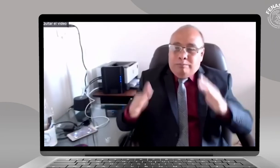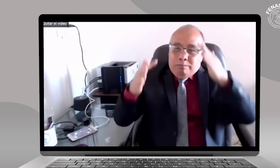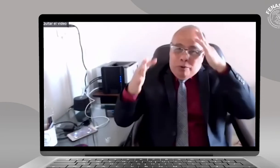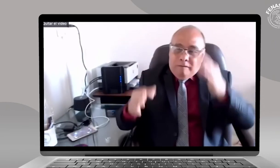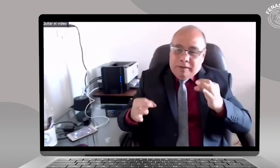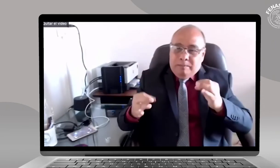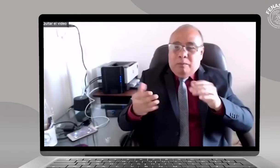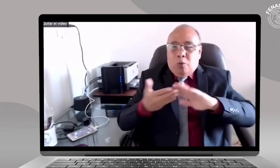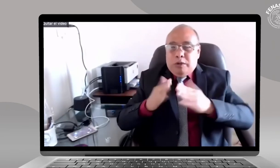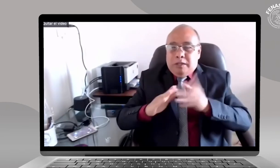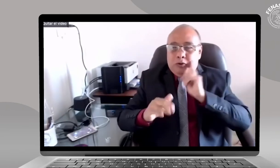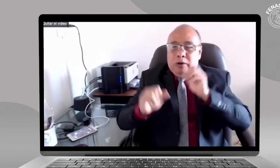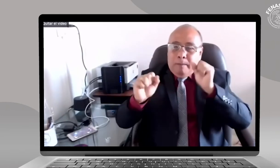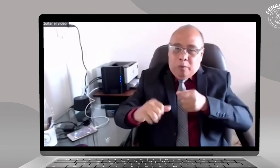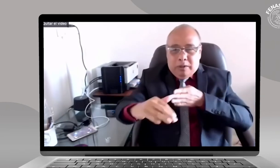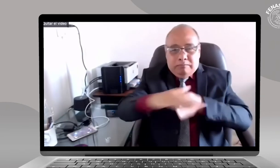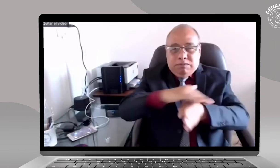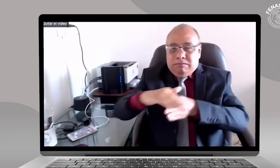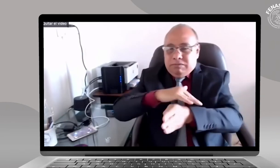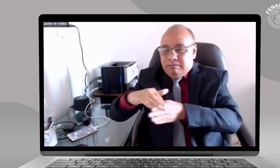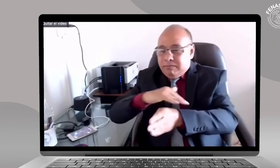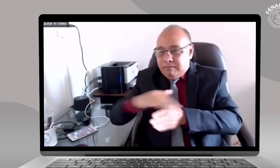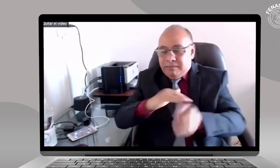con accesibilidad en las notarías.